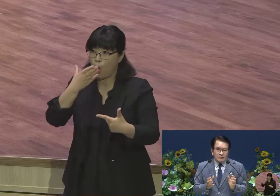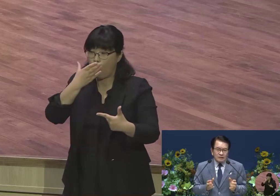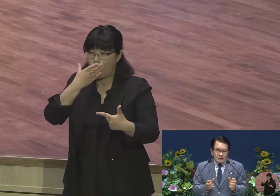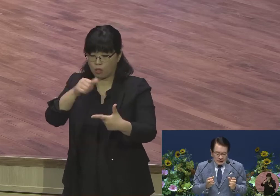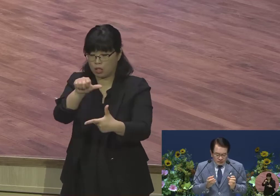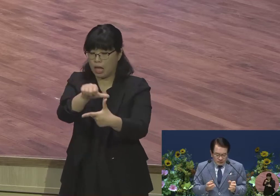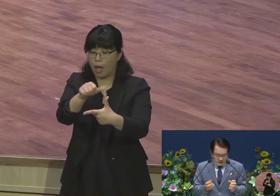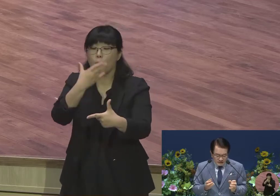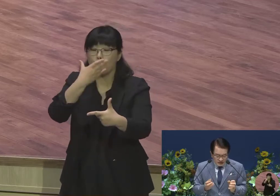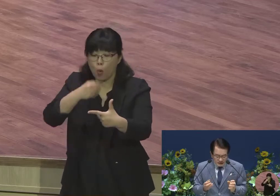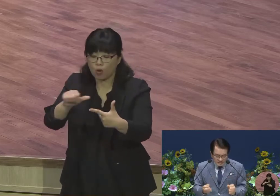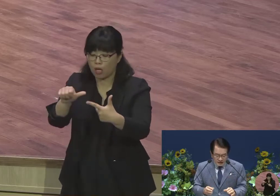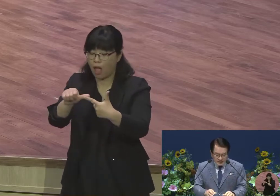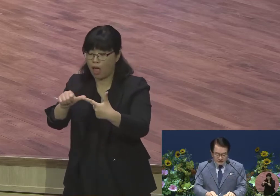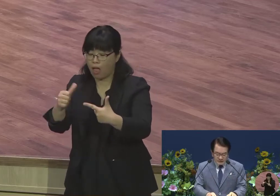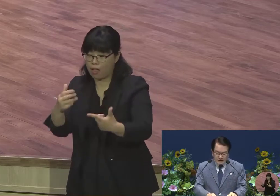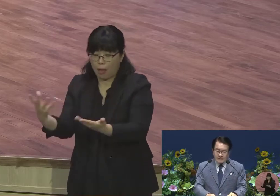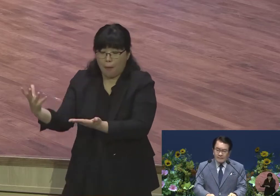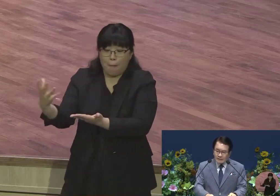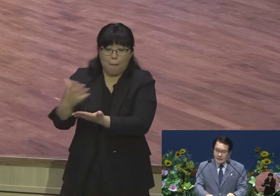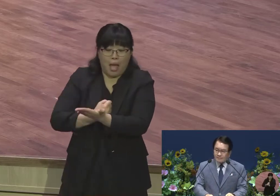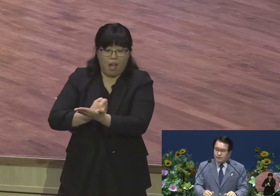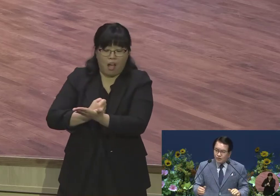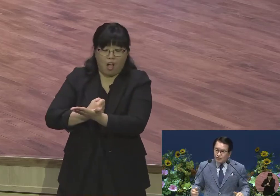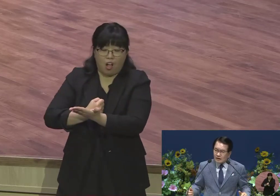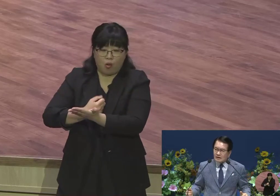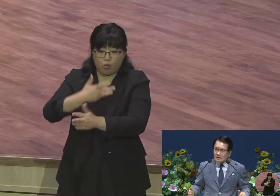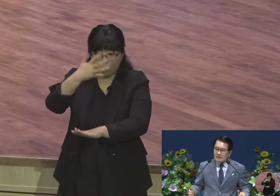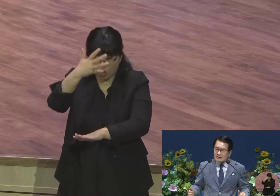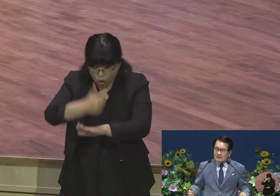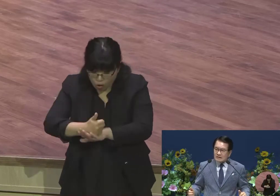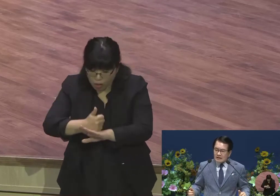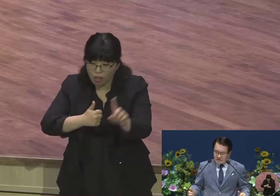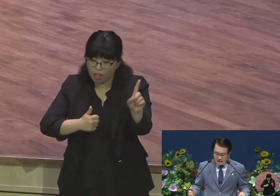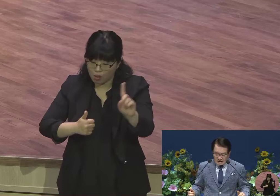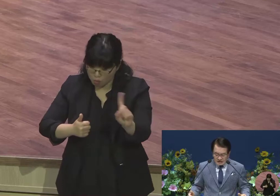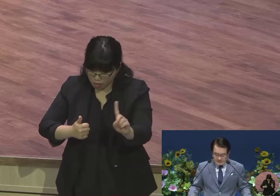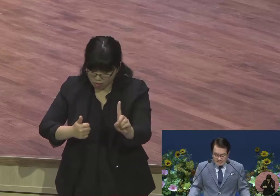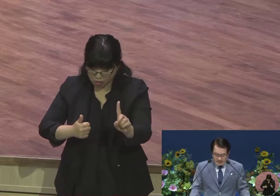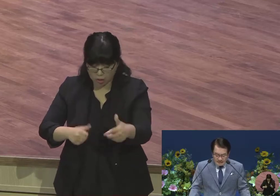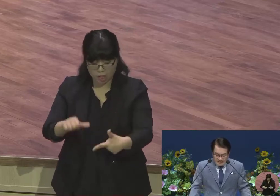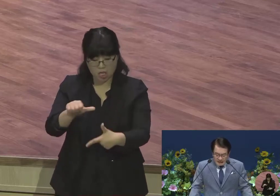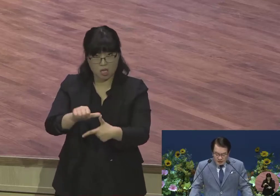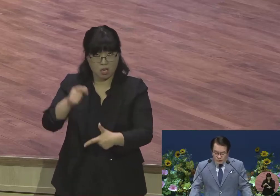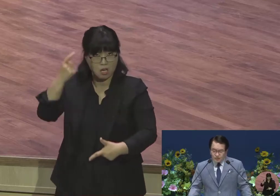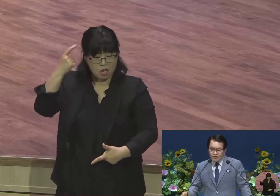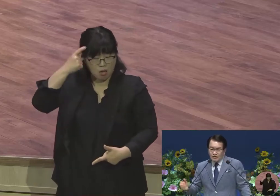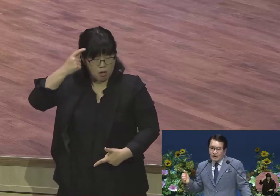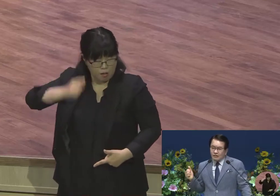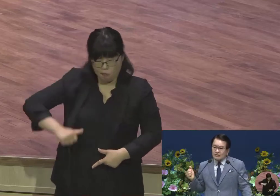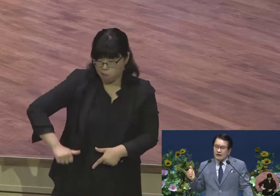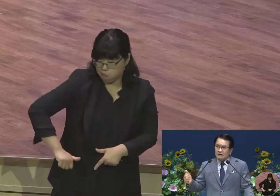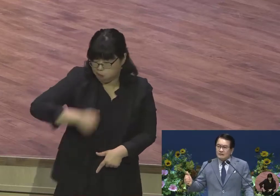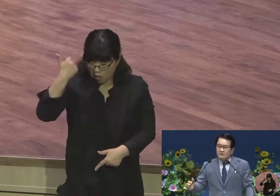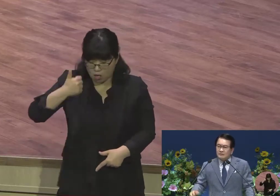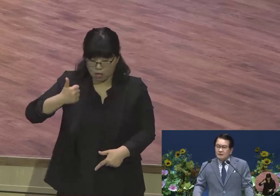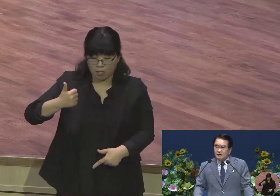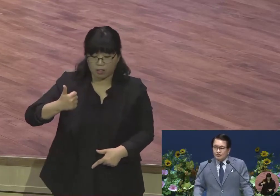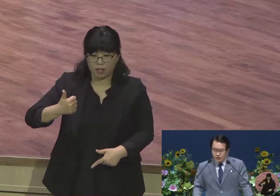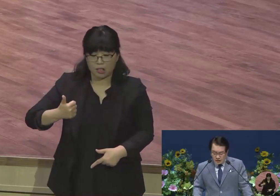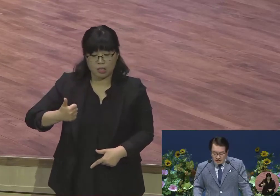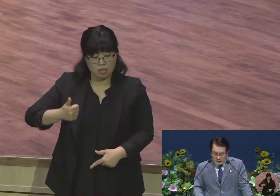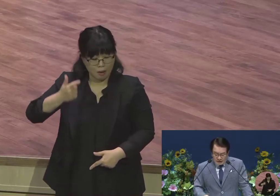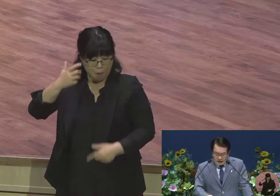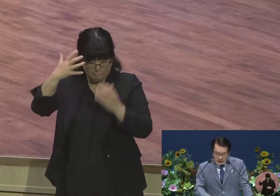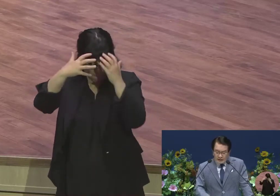리부가는 야곱과 생이별하게 됩니다 왜냐 분노한 애서가 야곱을 죽이라고 찾는 거요